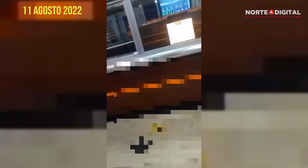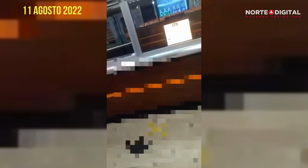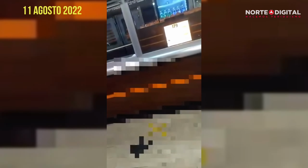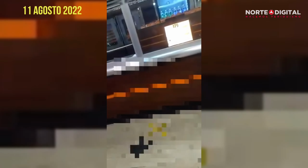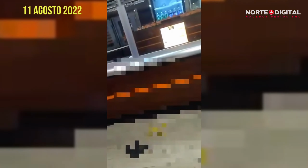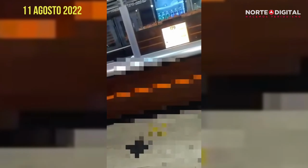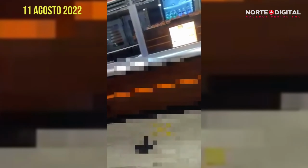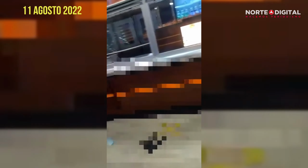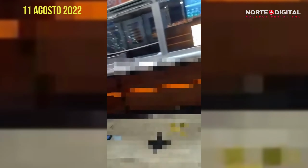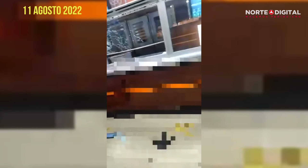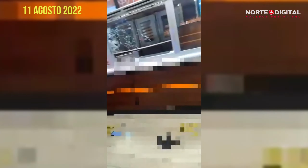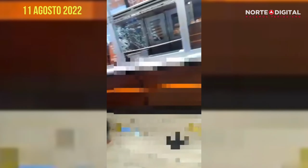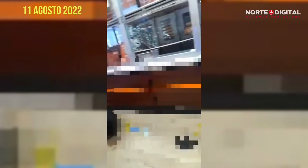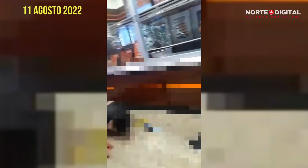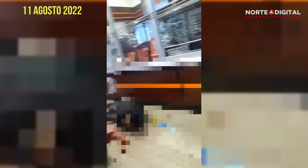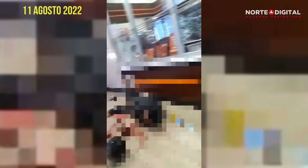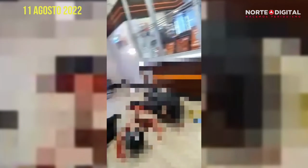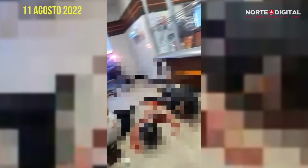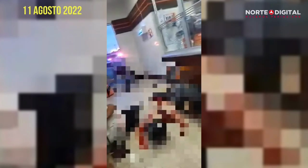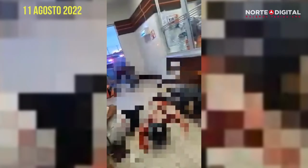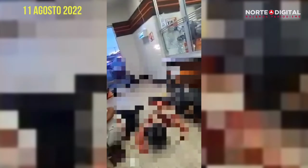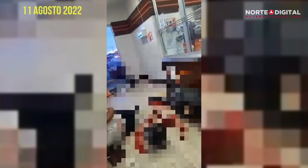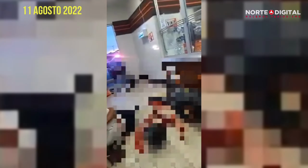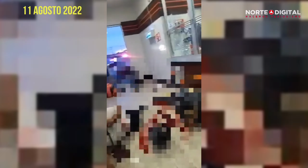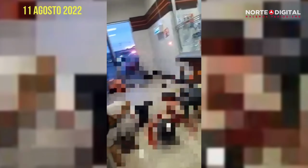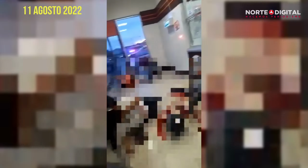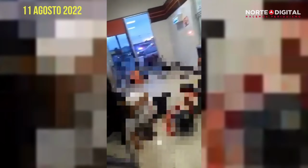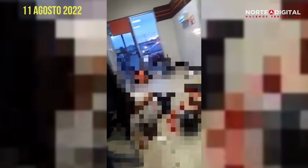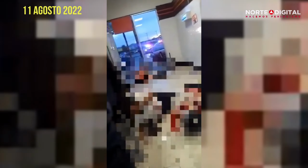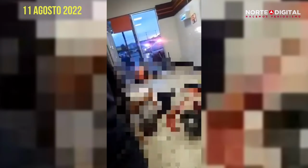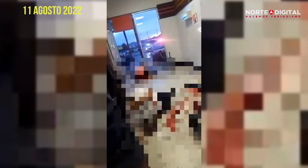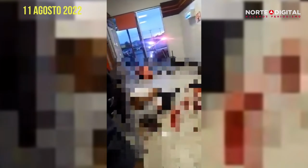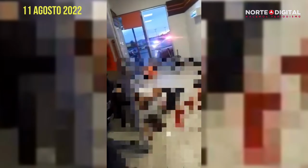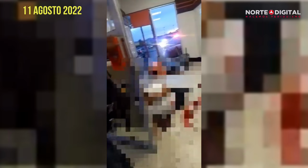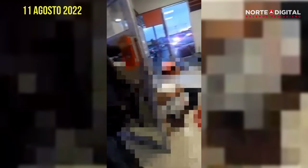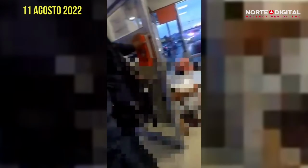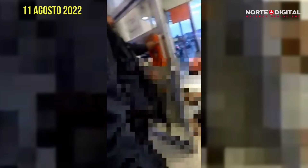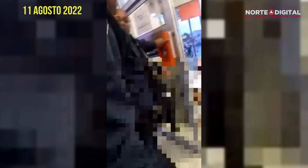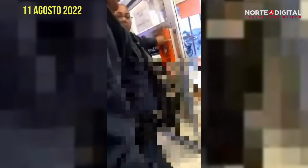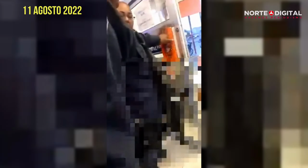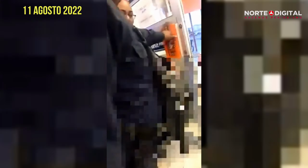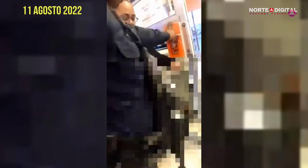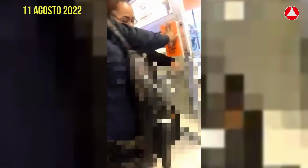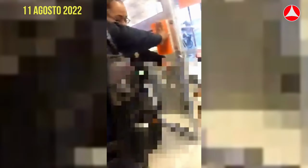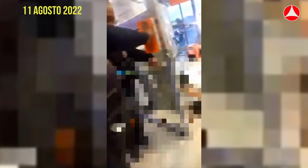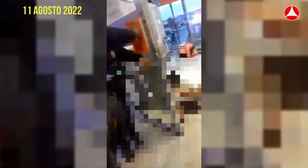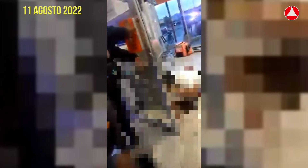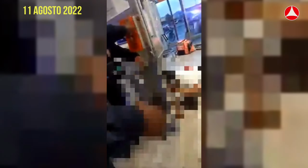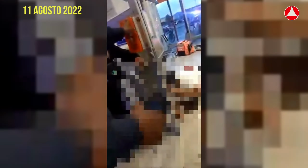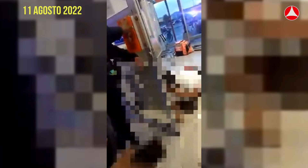A ti, que se arriba. Me acaba de salir cuando nos llegaron a picar el temporal, me acaba